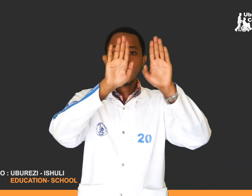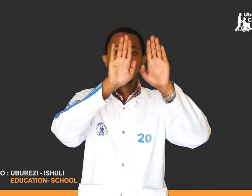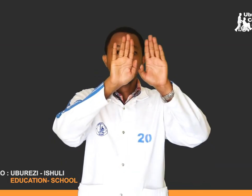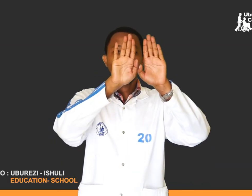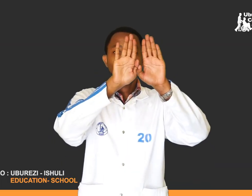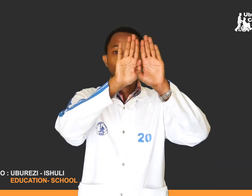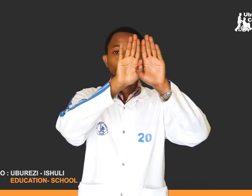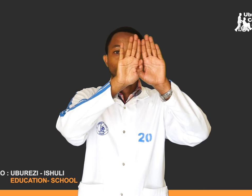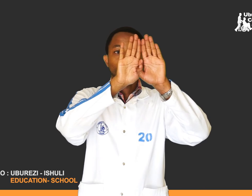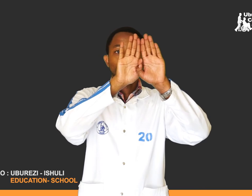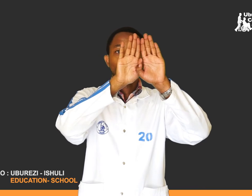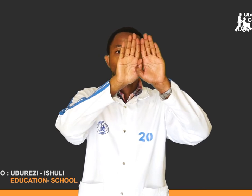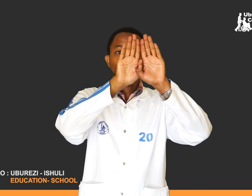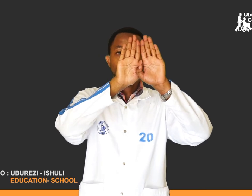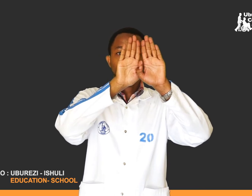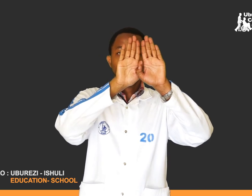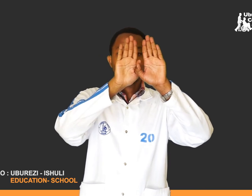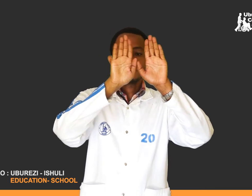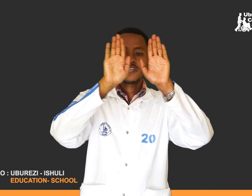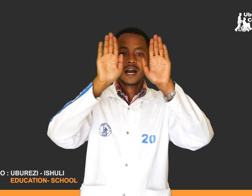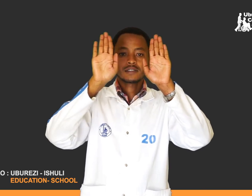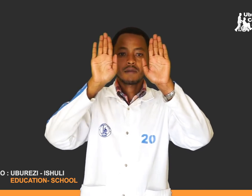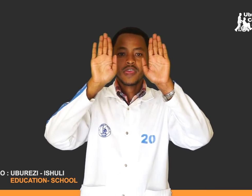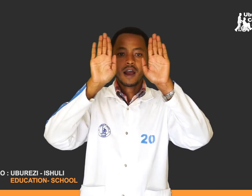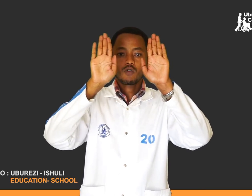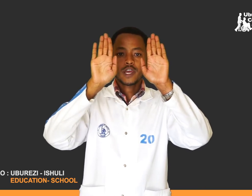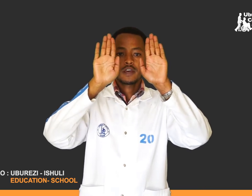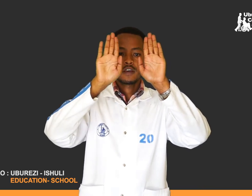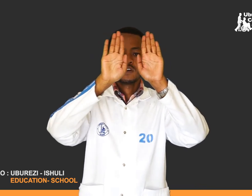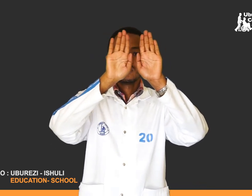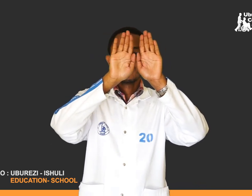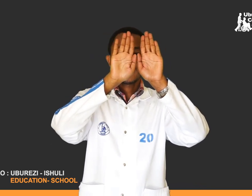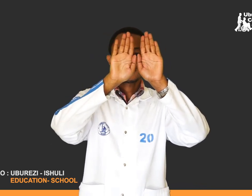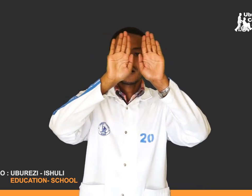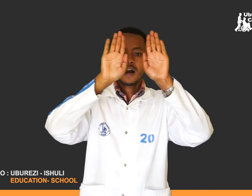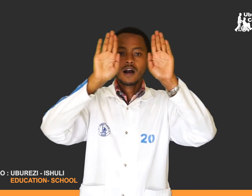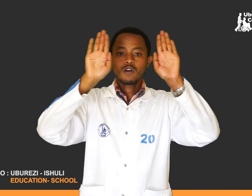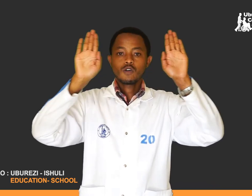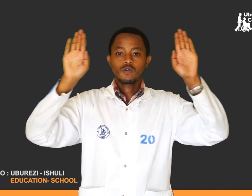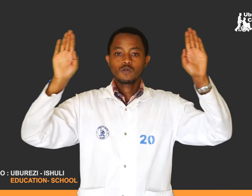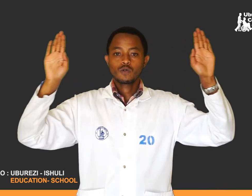ikibaho, ufata ibiganza byawe ugasa nkaho